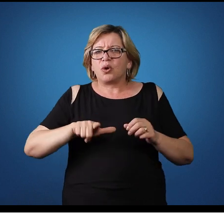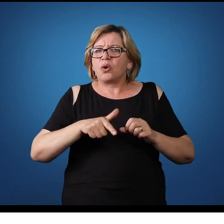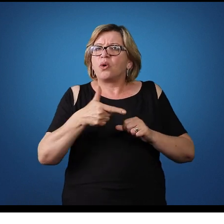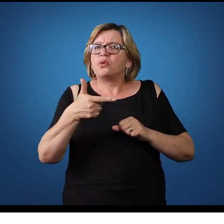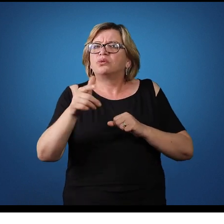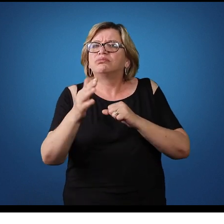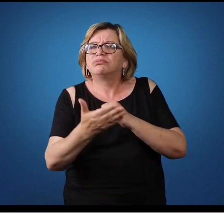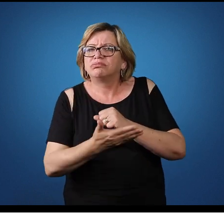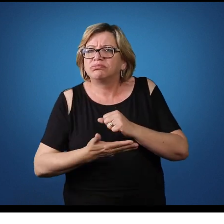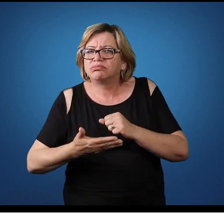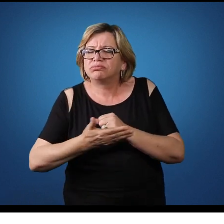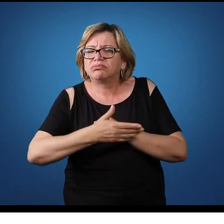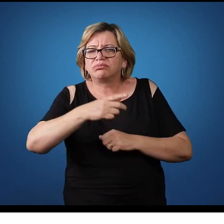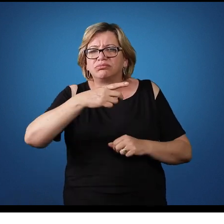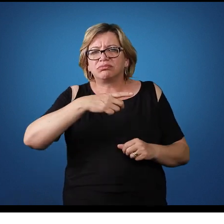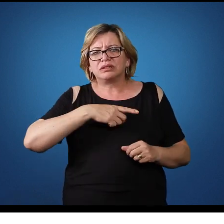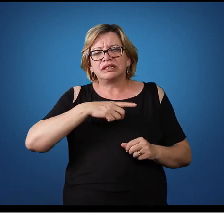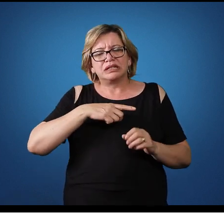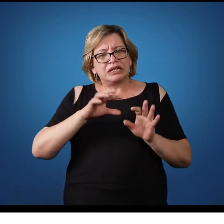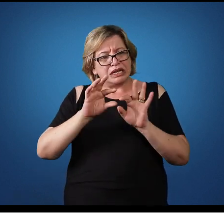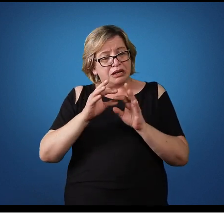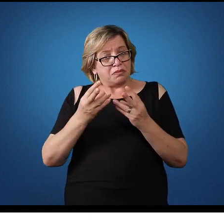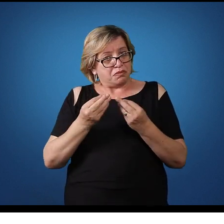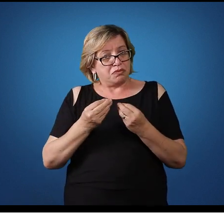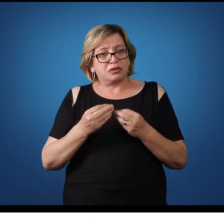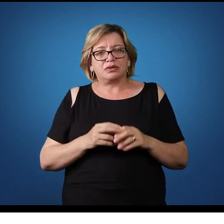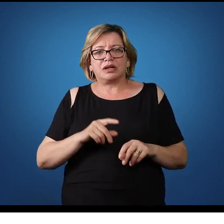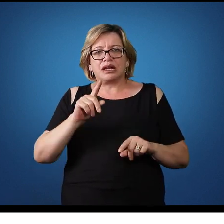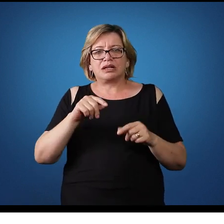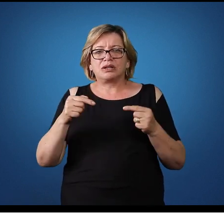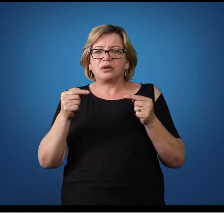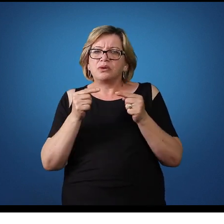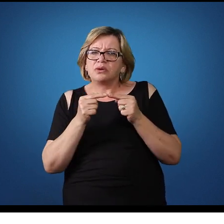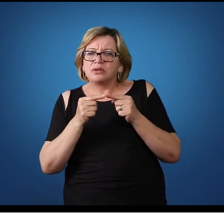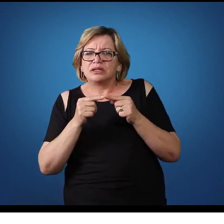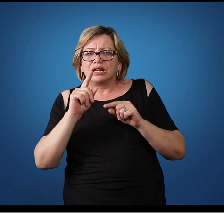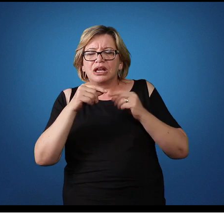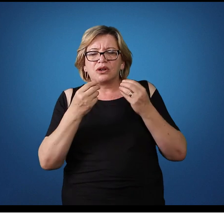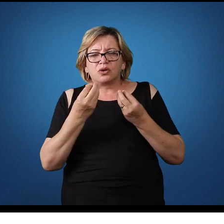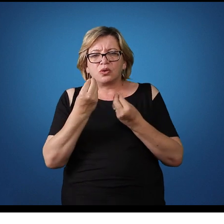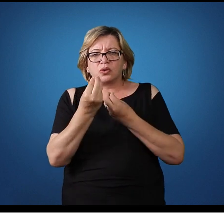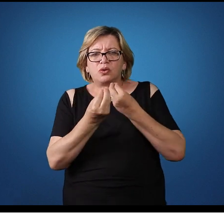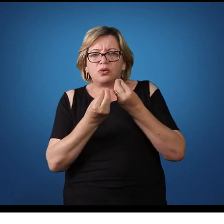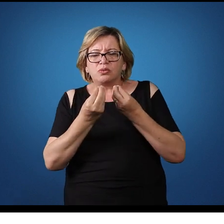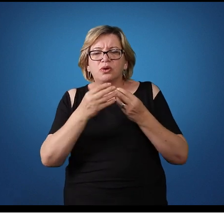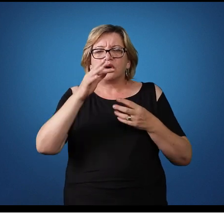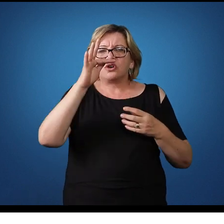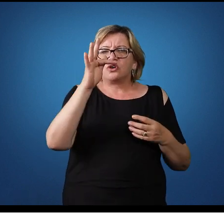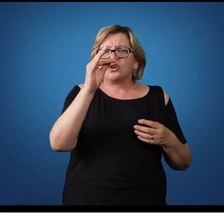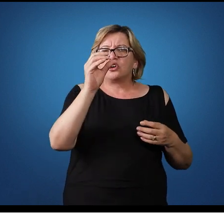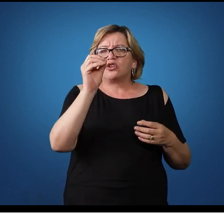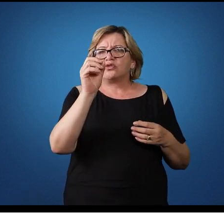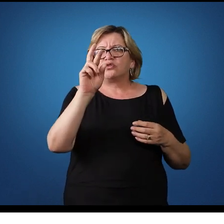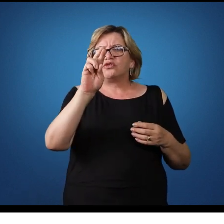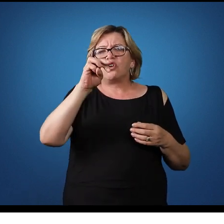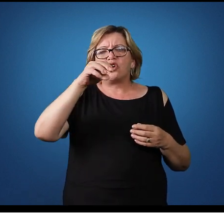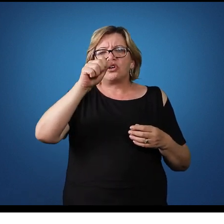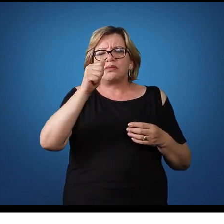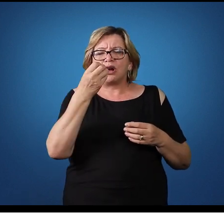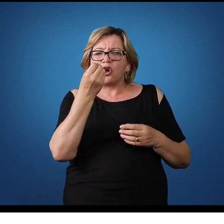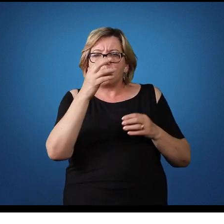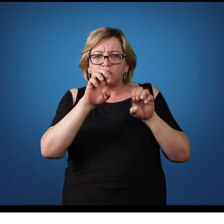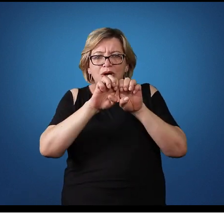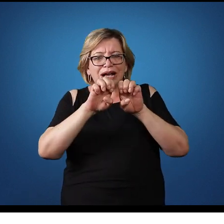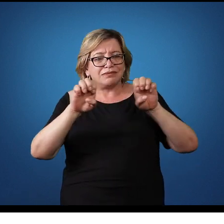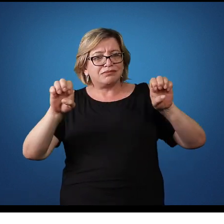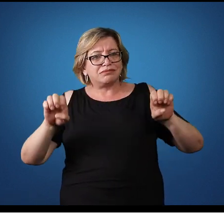definição essencialista, que também é bastante comum, refere-se à forma ou à unidade, à estrutura interna